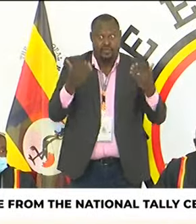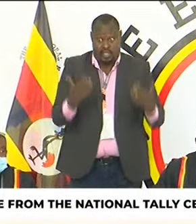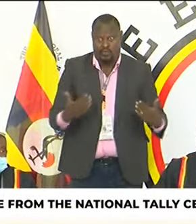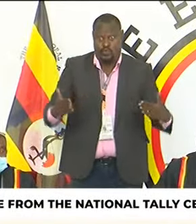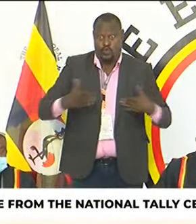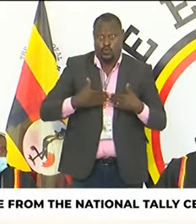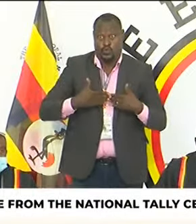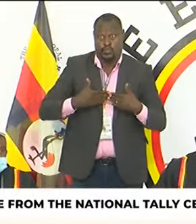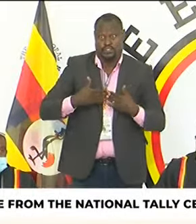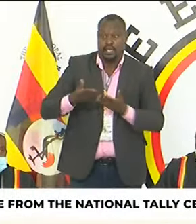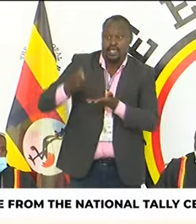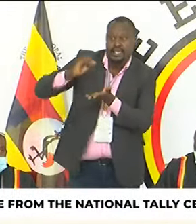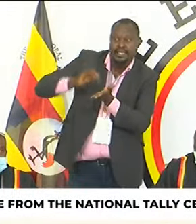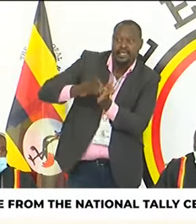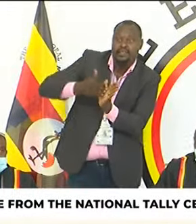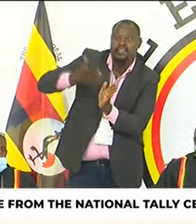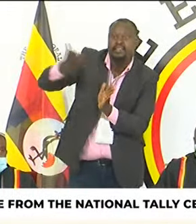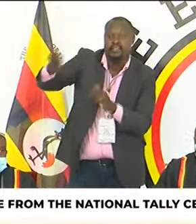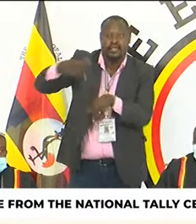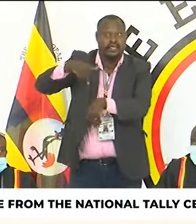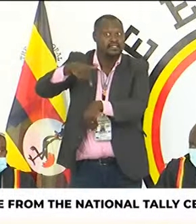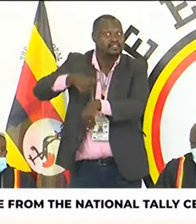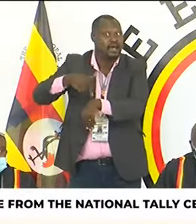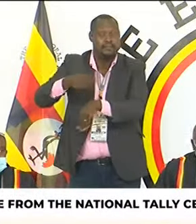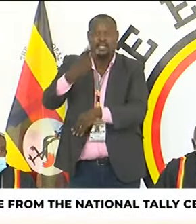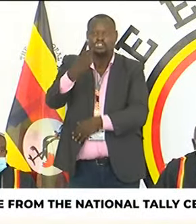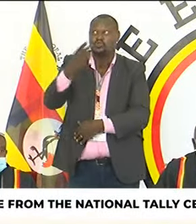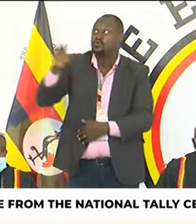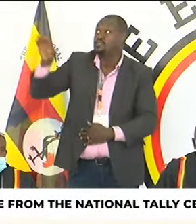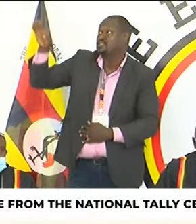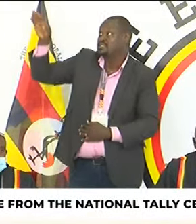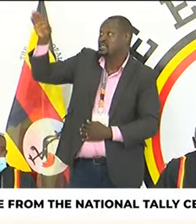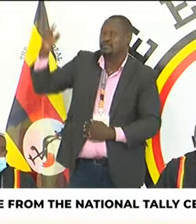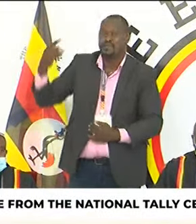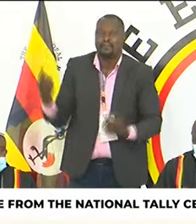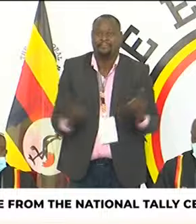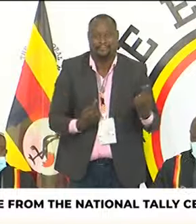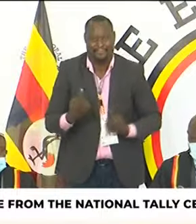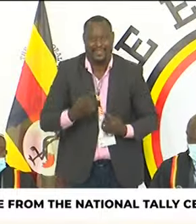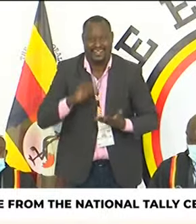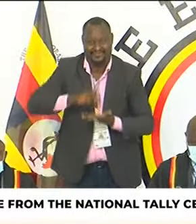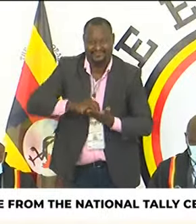session shall be at 2 p.m. Thank you so much.